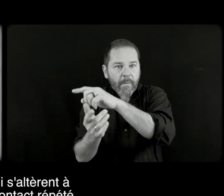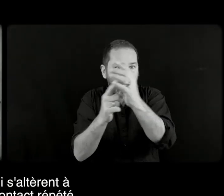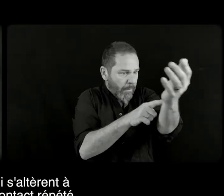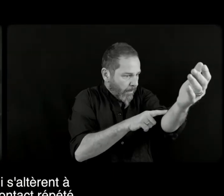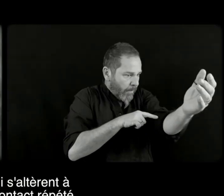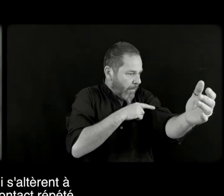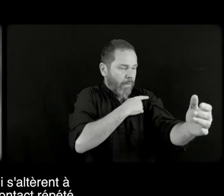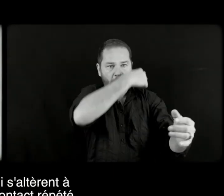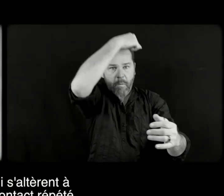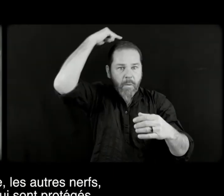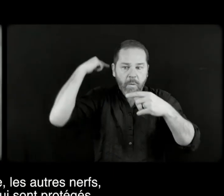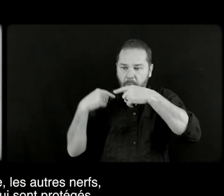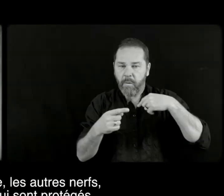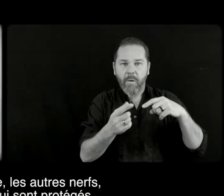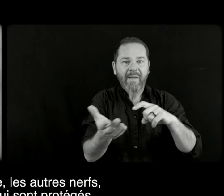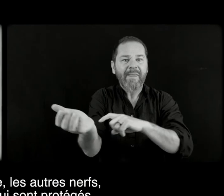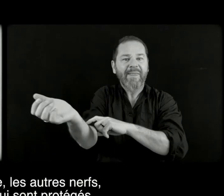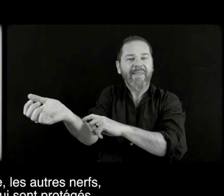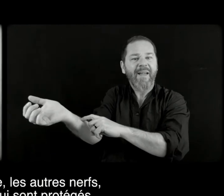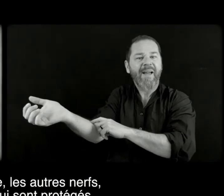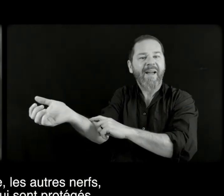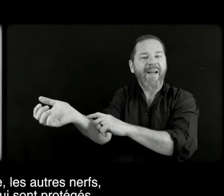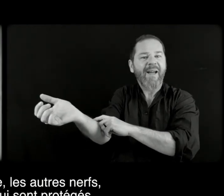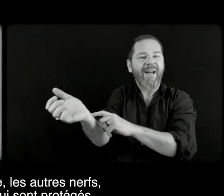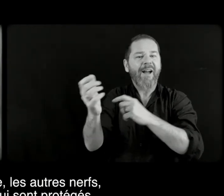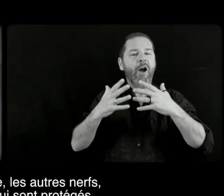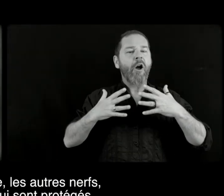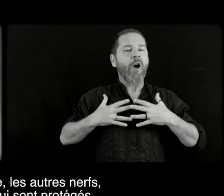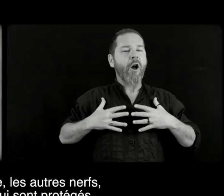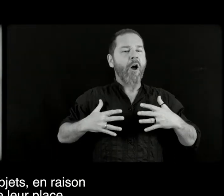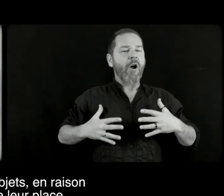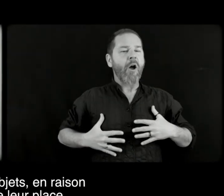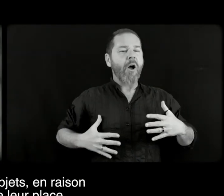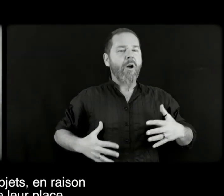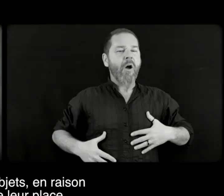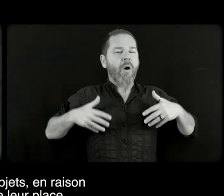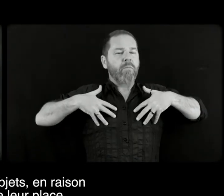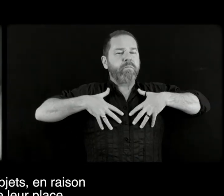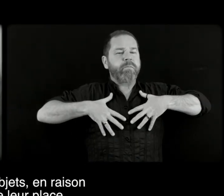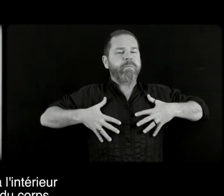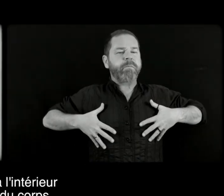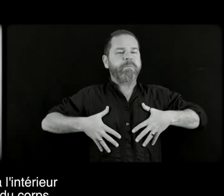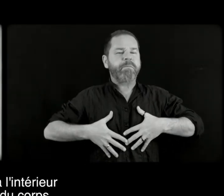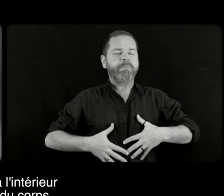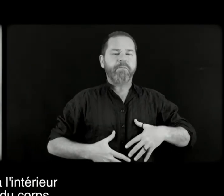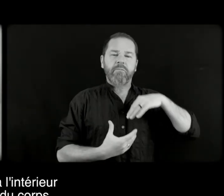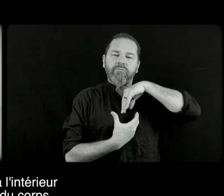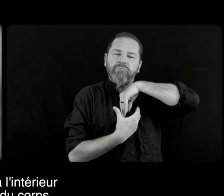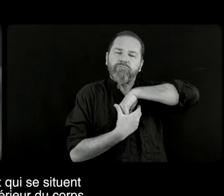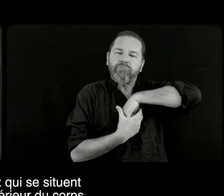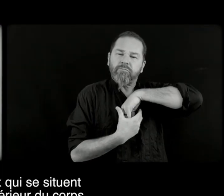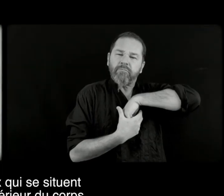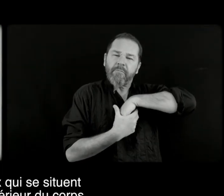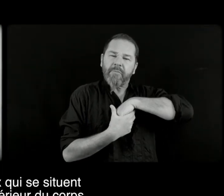répété. Et même les autres nerfs, ceux qui sont protégés des objets en raison de leur place à l'intérieur du corps, ceux qui se